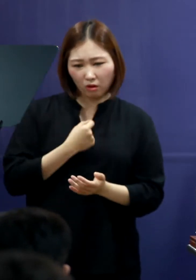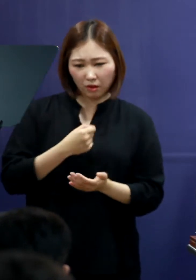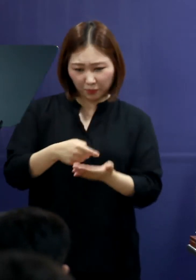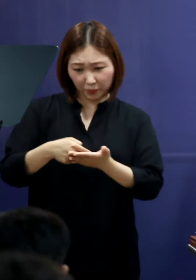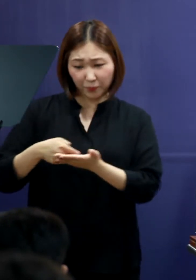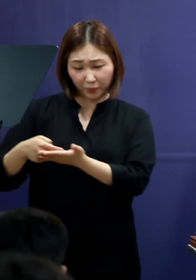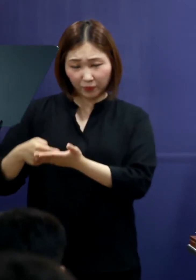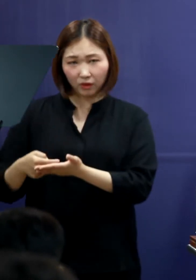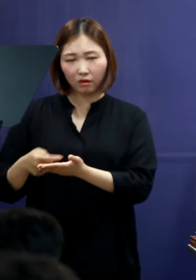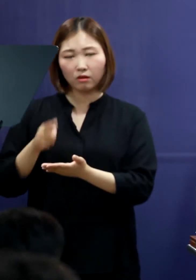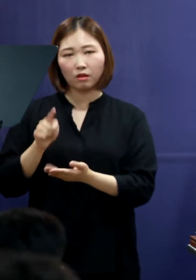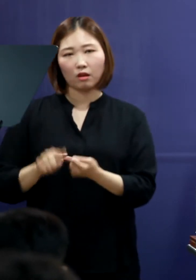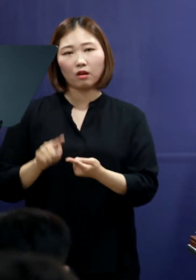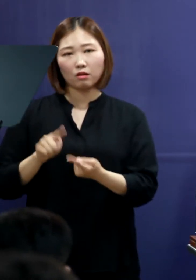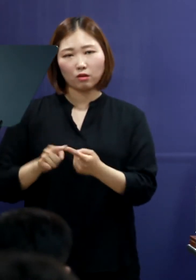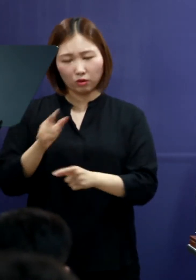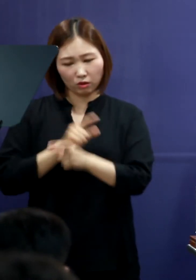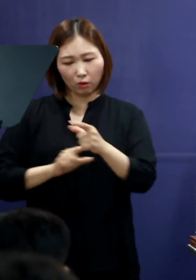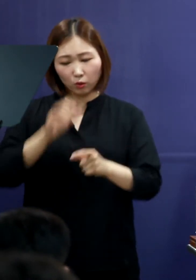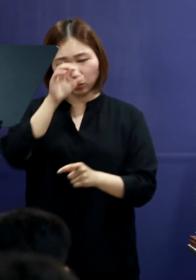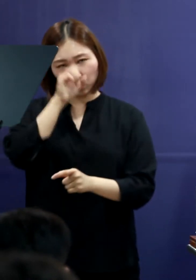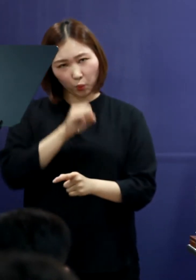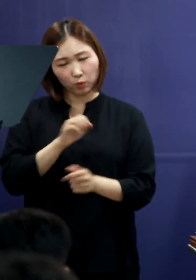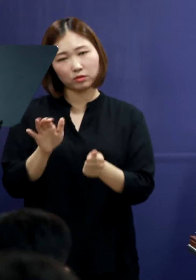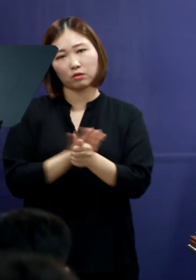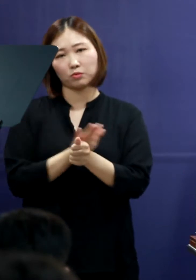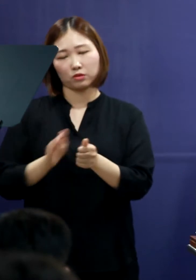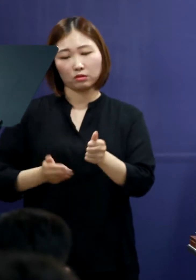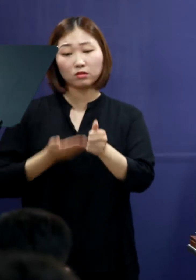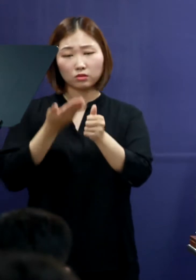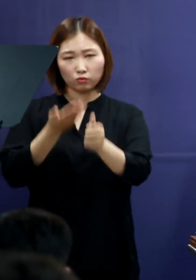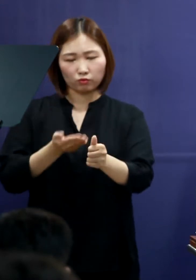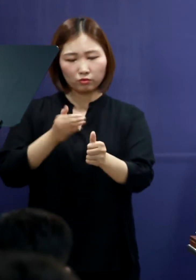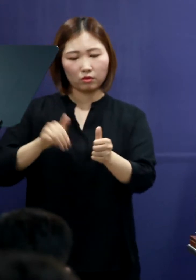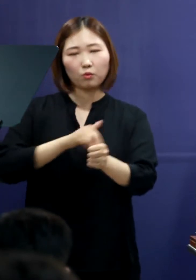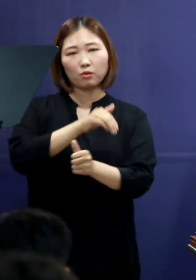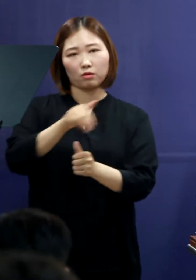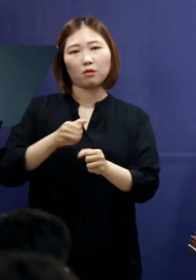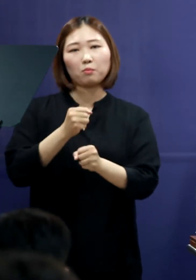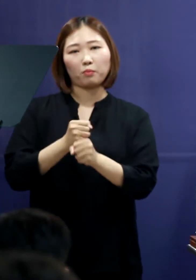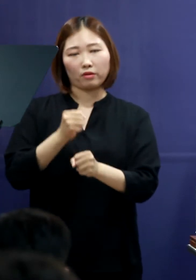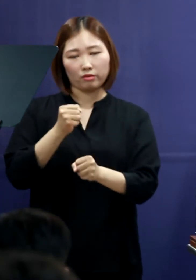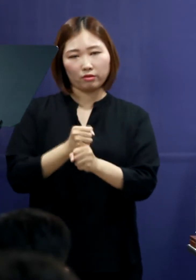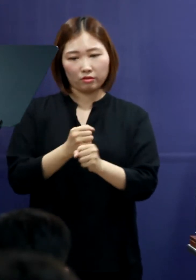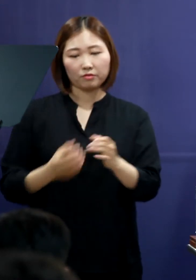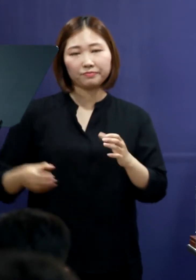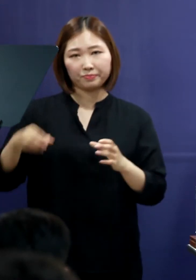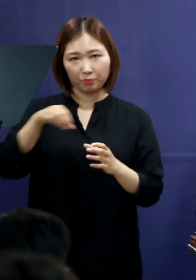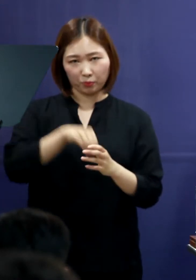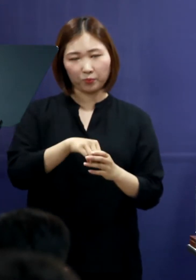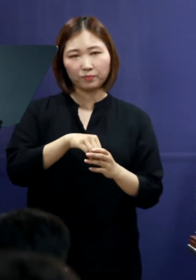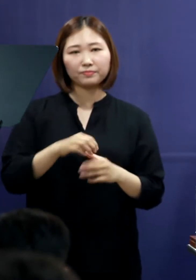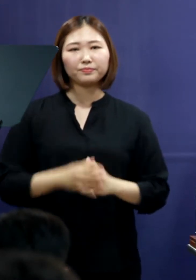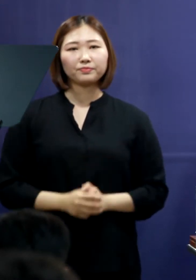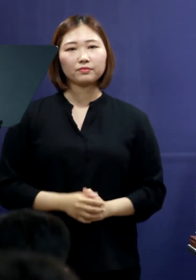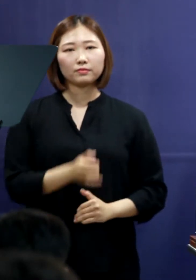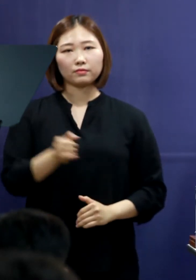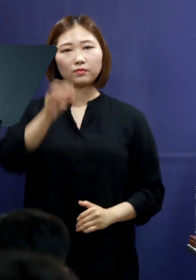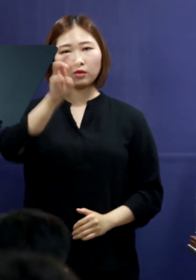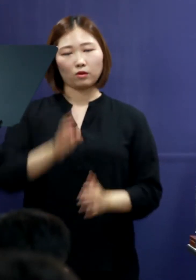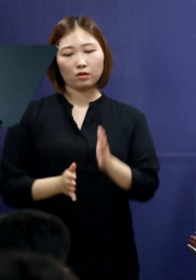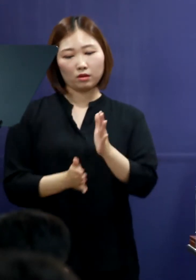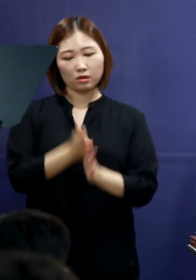더 나은 사회서비스를 제공할 수 있는 환경을 만들고자 하는 뜻도 담겨 있습니다. 우리 시는